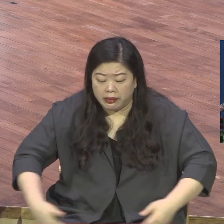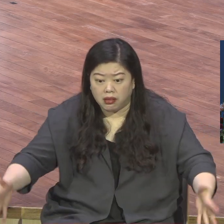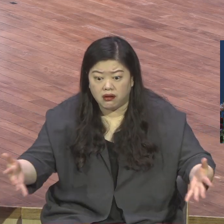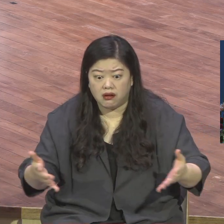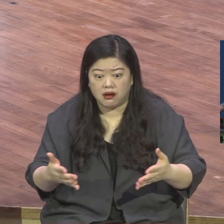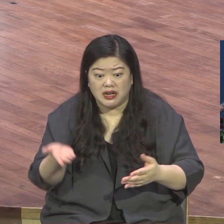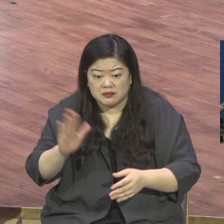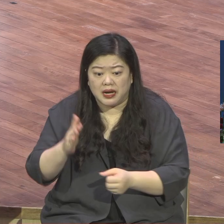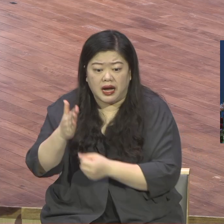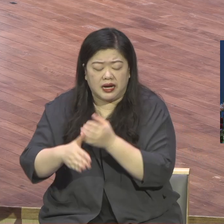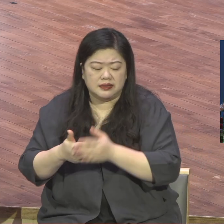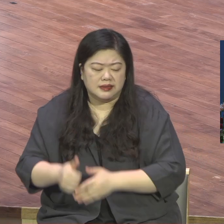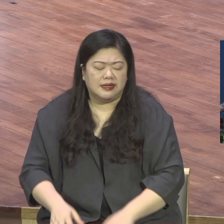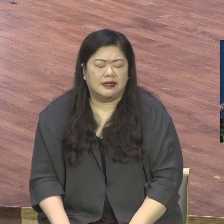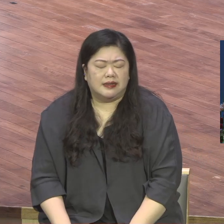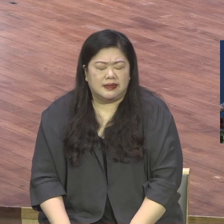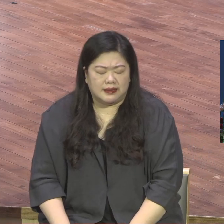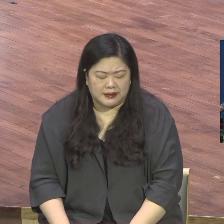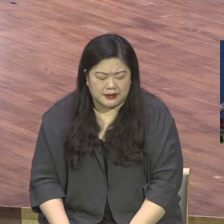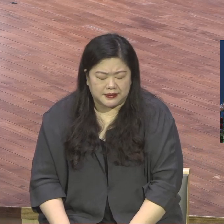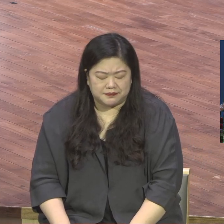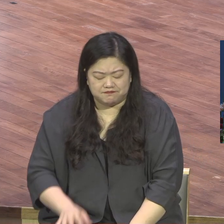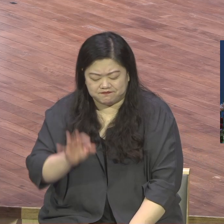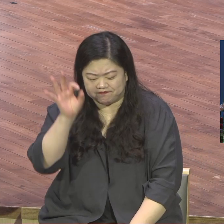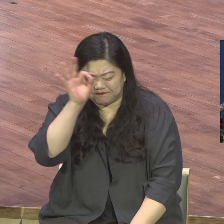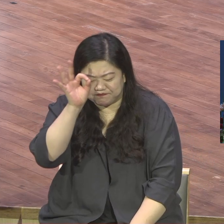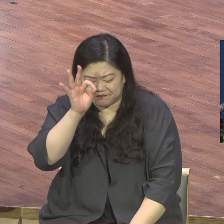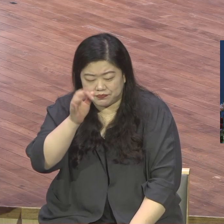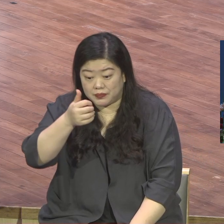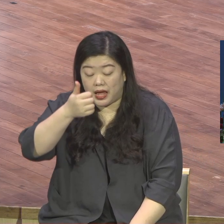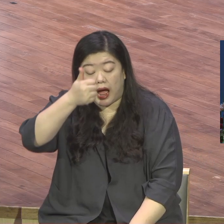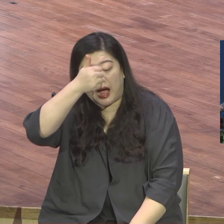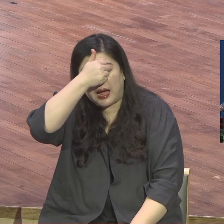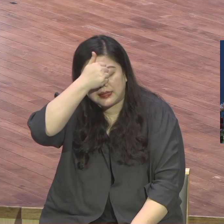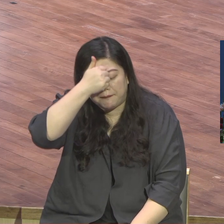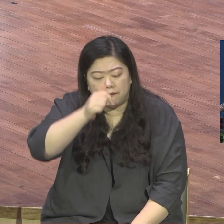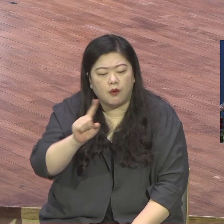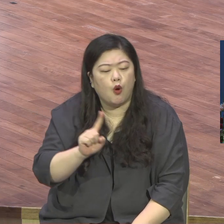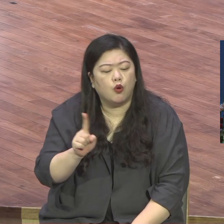하나님이 직접 찾아와서 아담아 너 어디 있느냐?